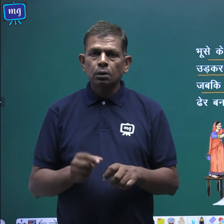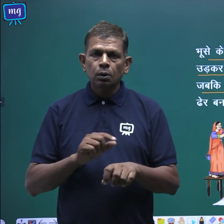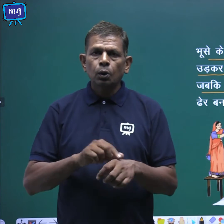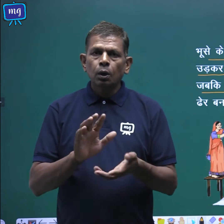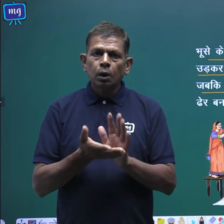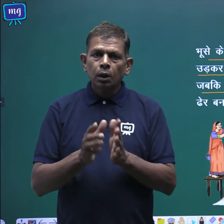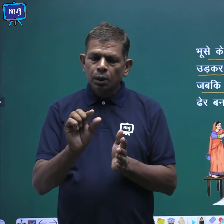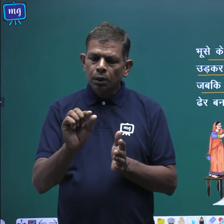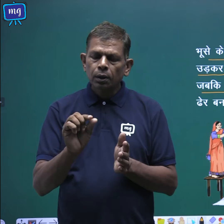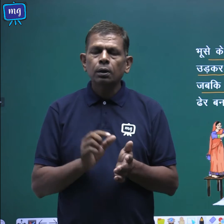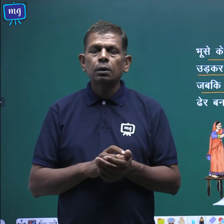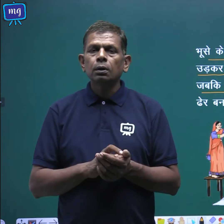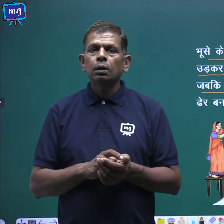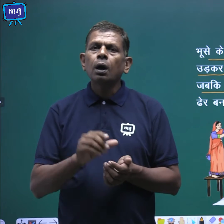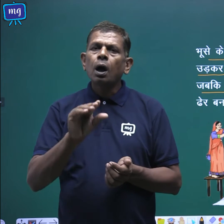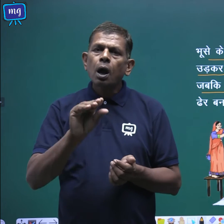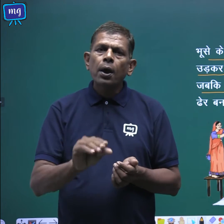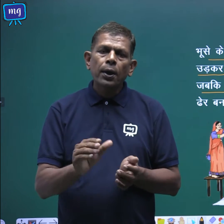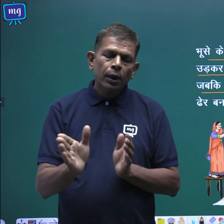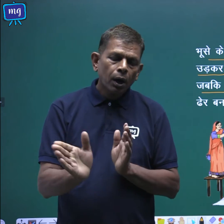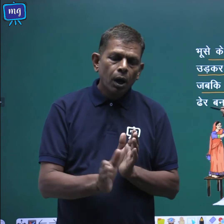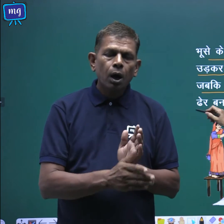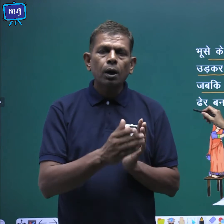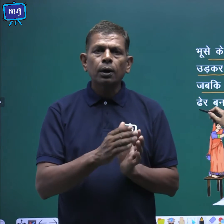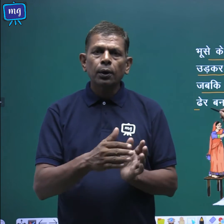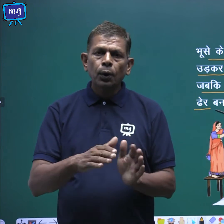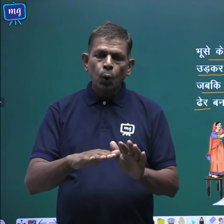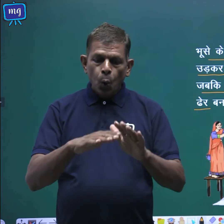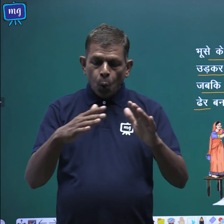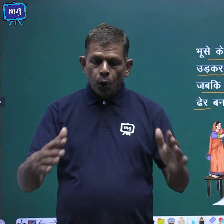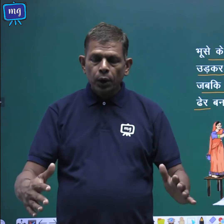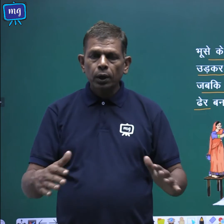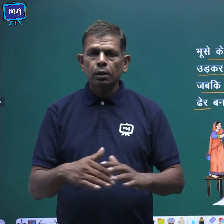अन्न कण एक अलग ढेर